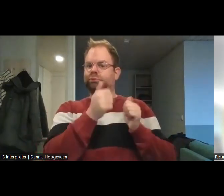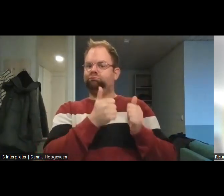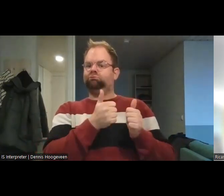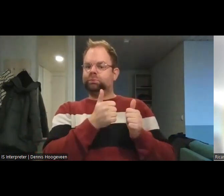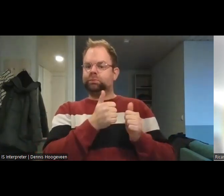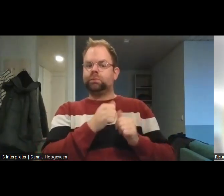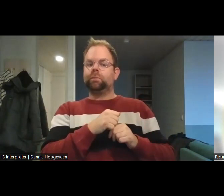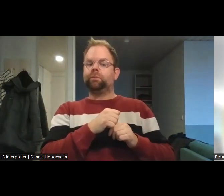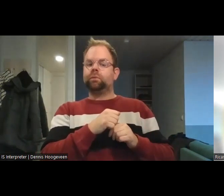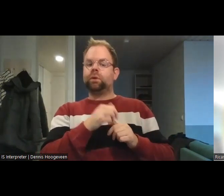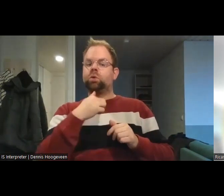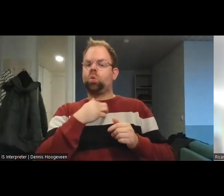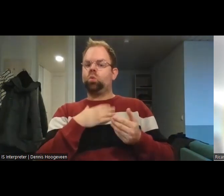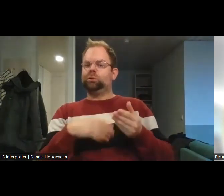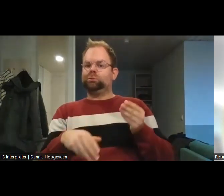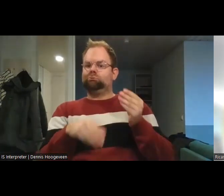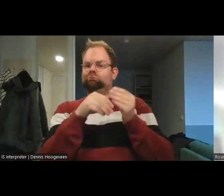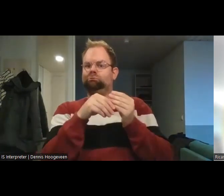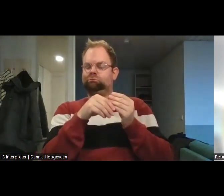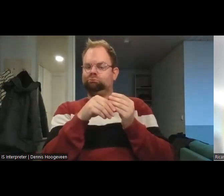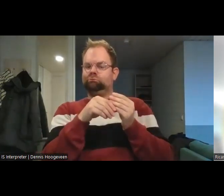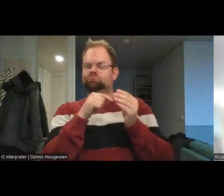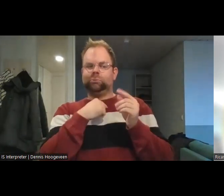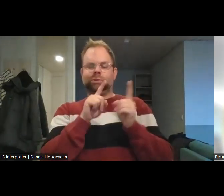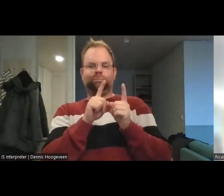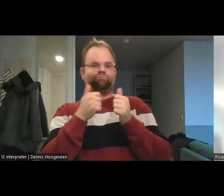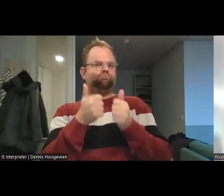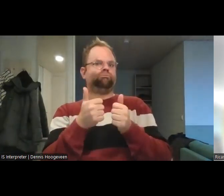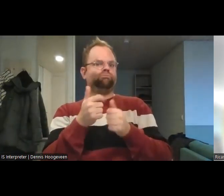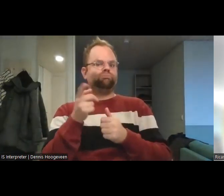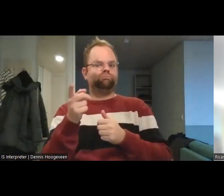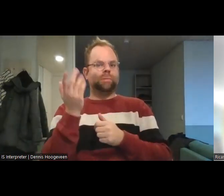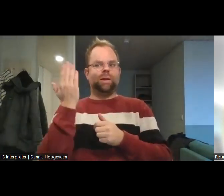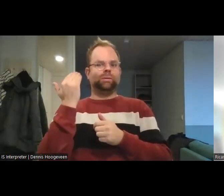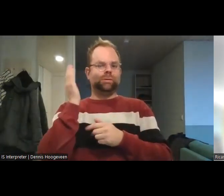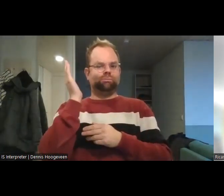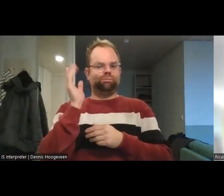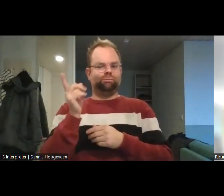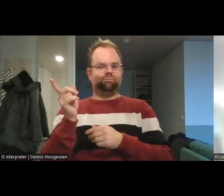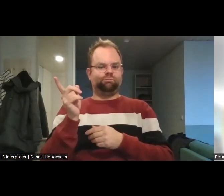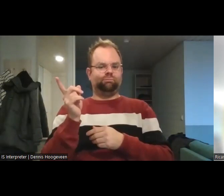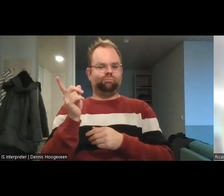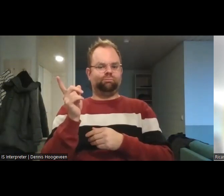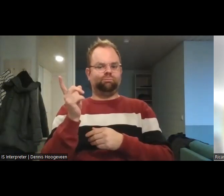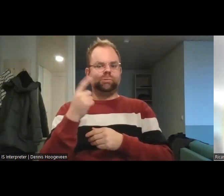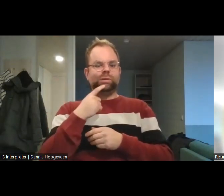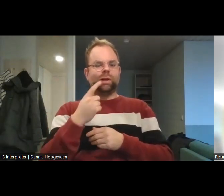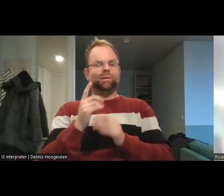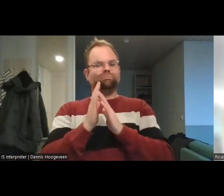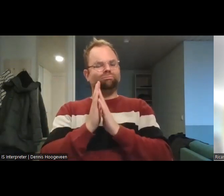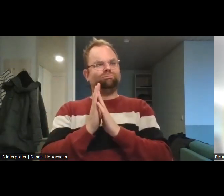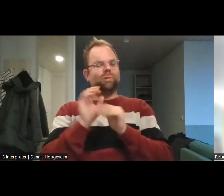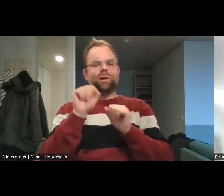J'apprécie beaucoup cette opportunité. Si les opportunités de faire partie d'un